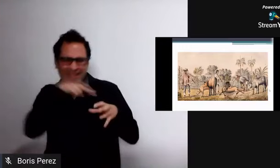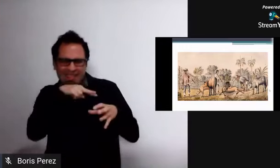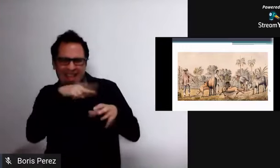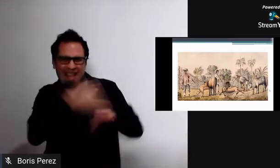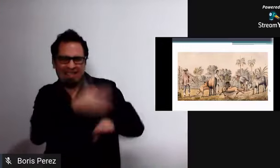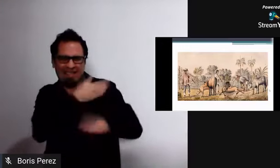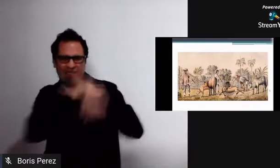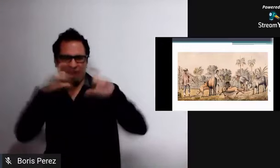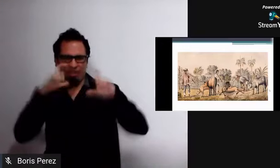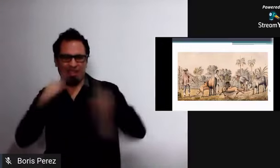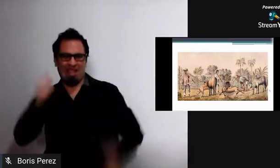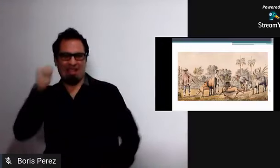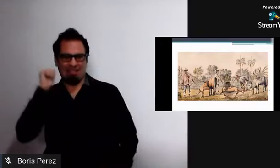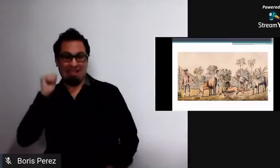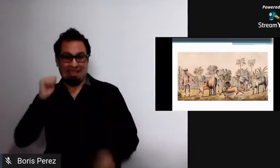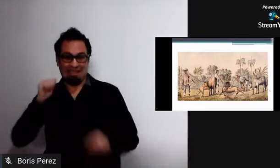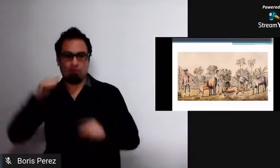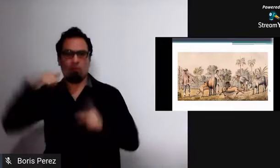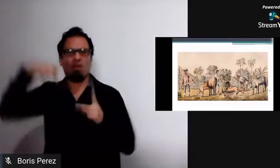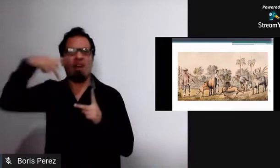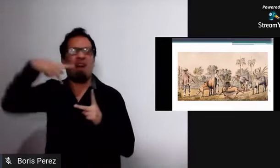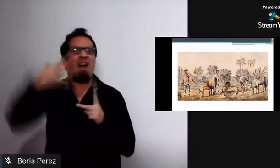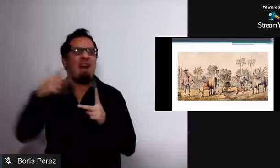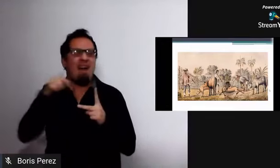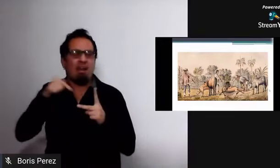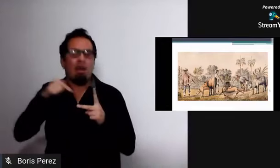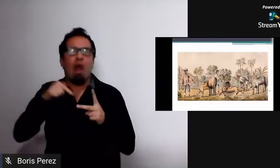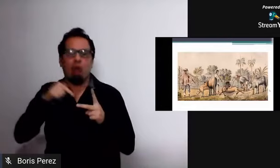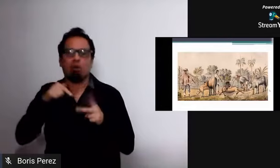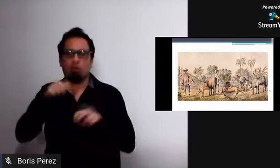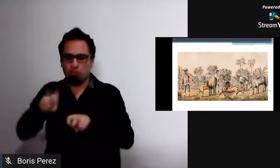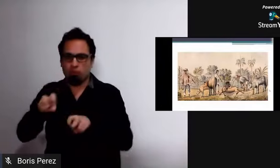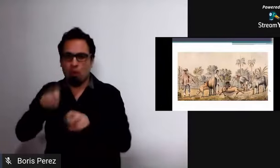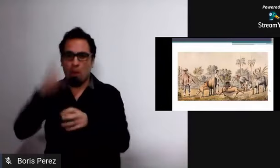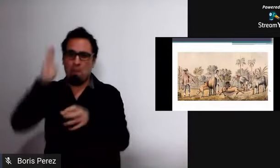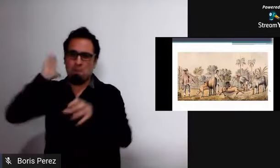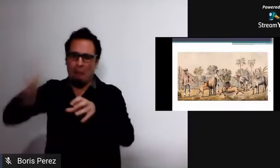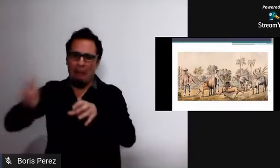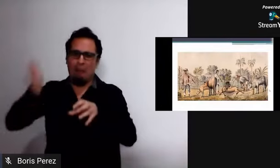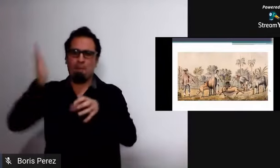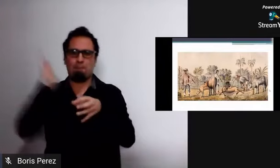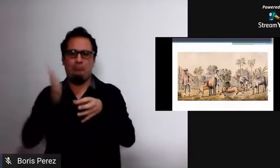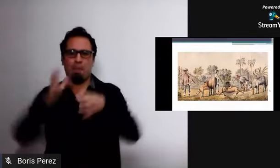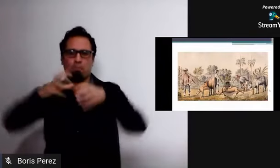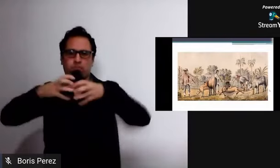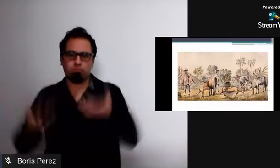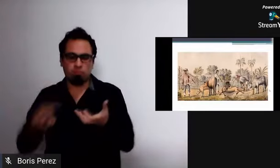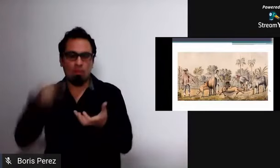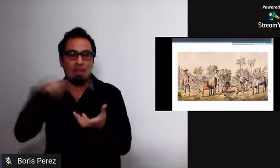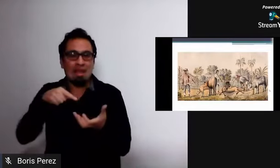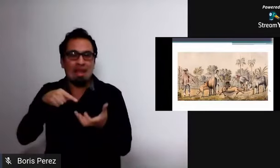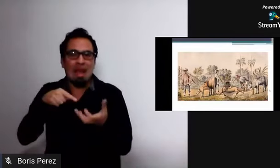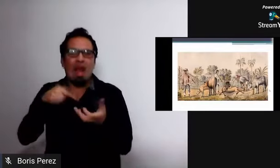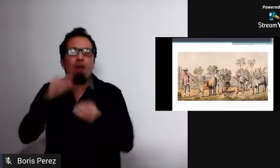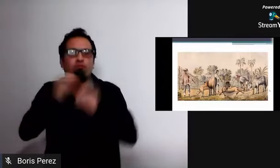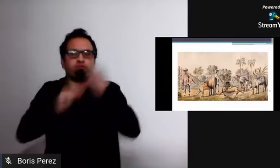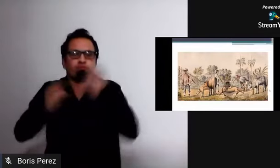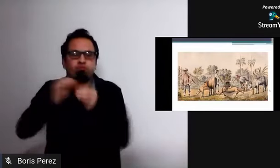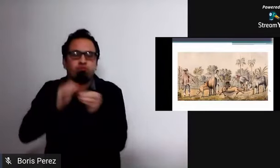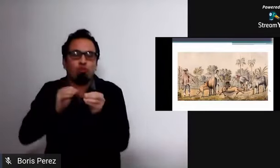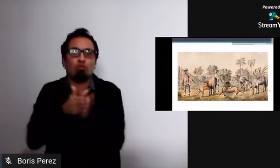la tierra. En especial, como mostrábamos en la diapositiva anterior, ellos se dedicaban al cultivo